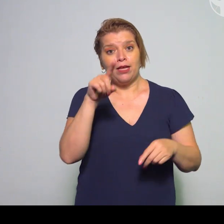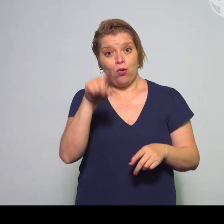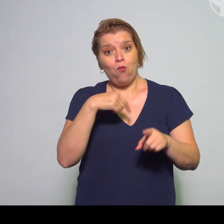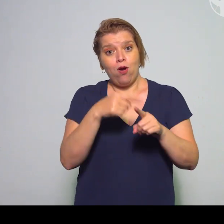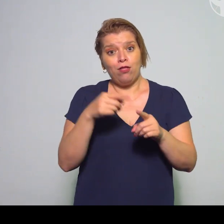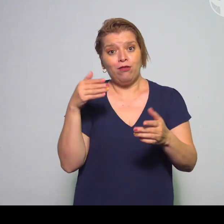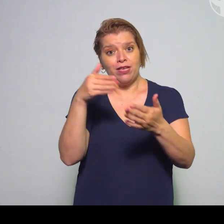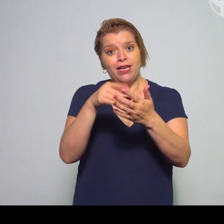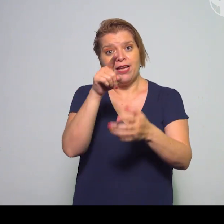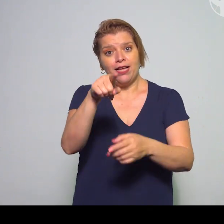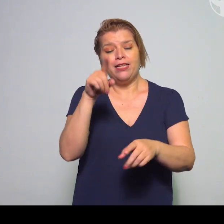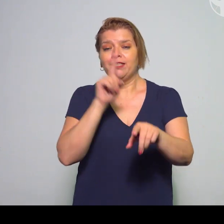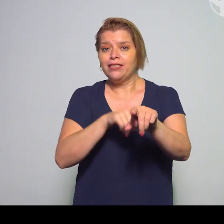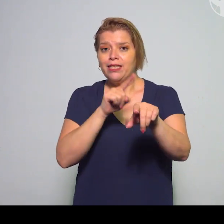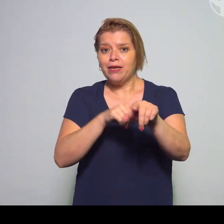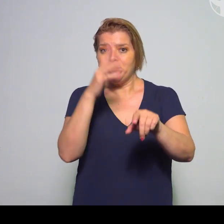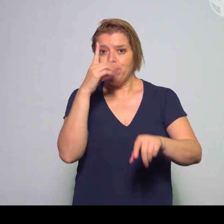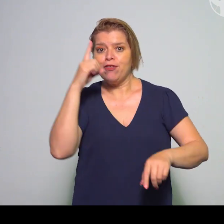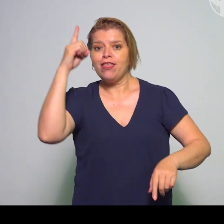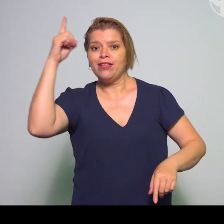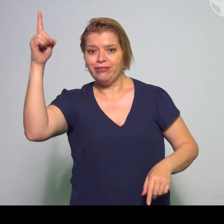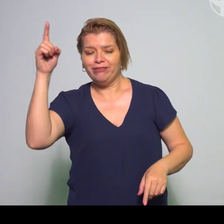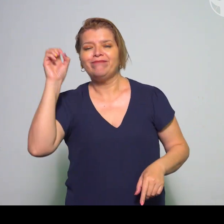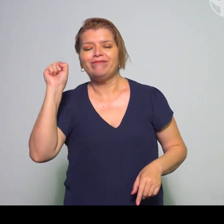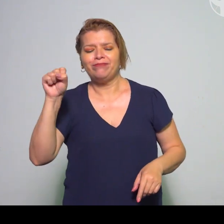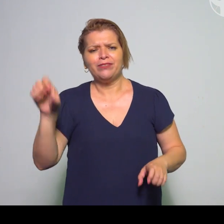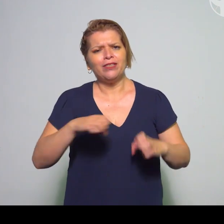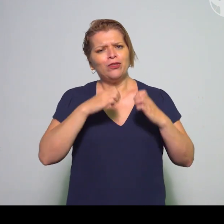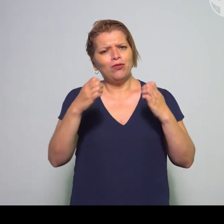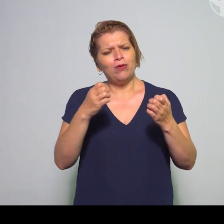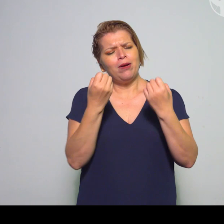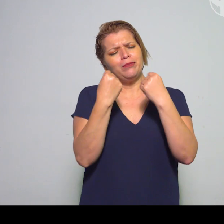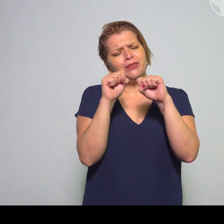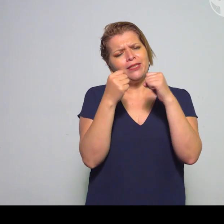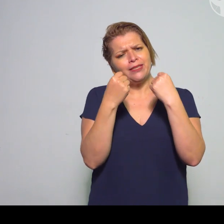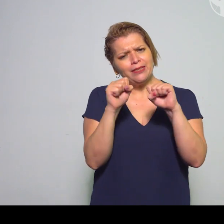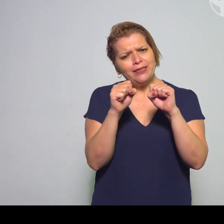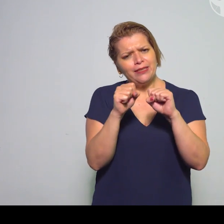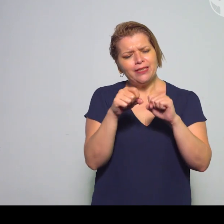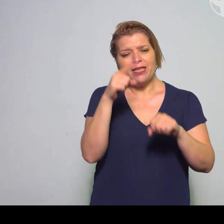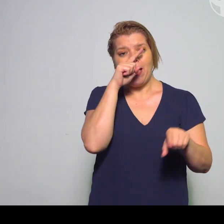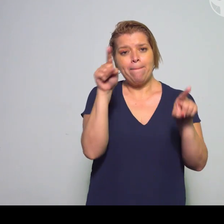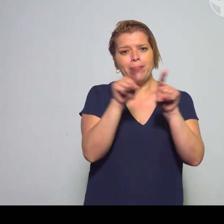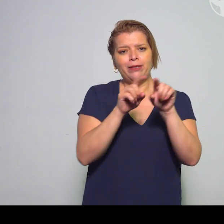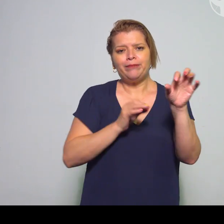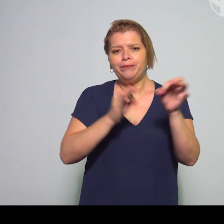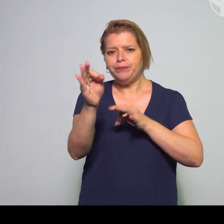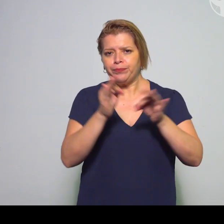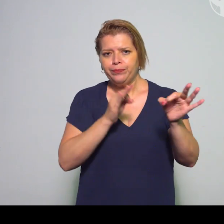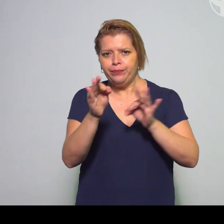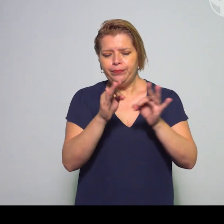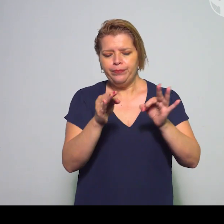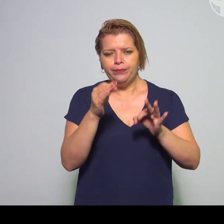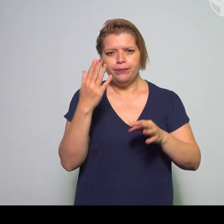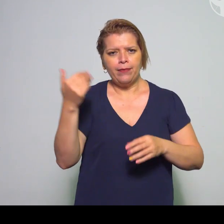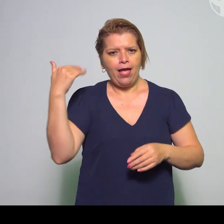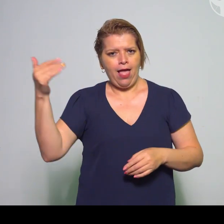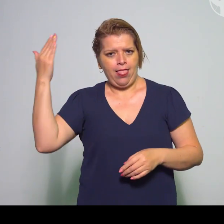lo imagines pueda llegar de parte del Señor. Y aquí vamos a hacer un contraste, porque Zacarías estaba en el santuario antes de que